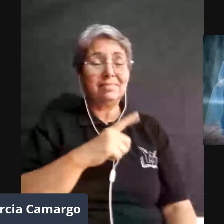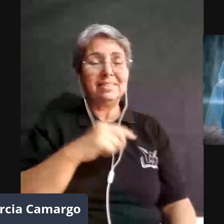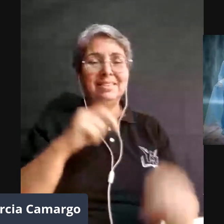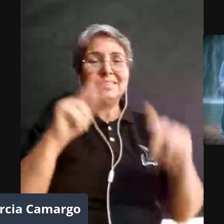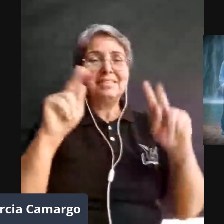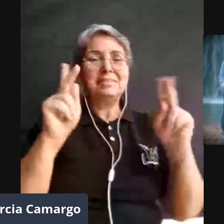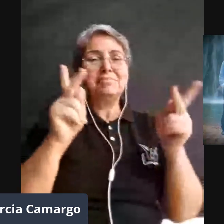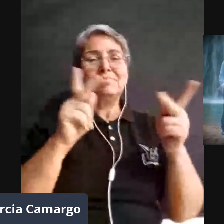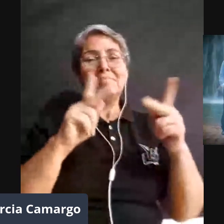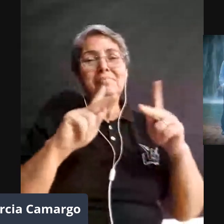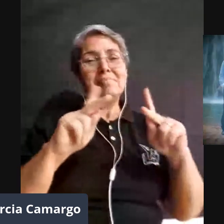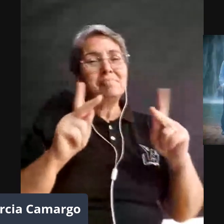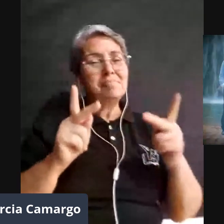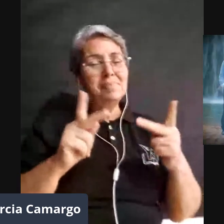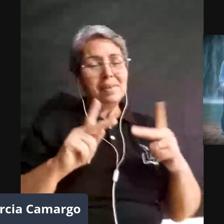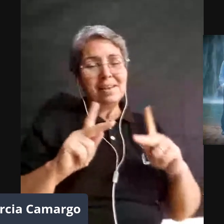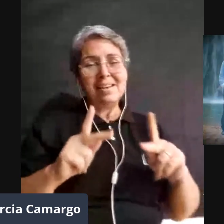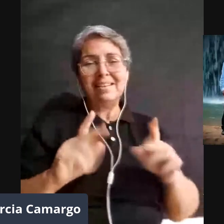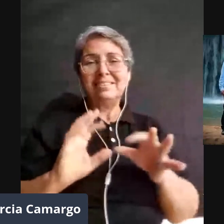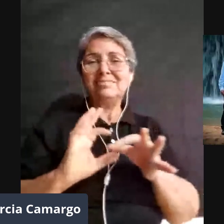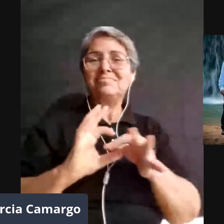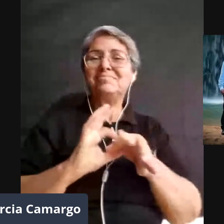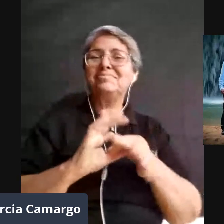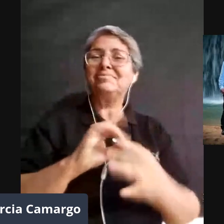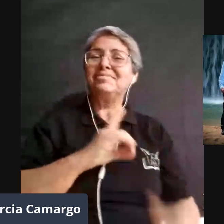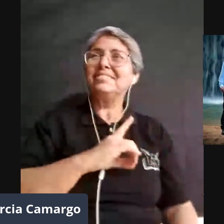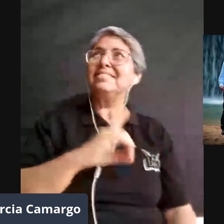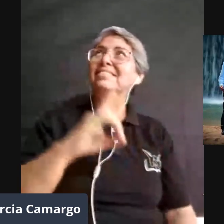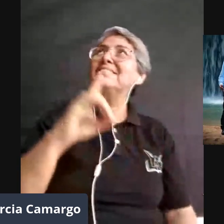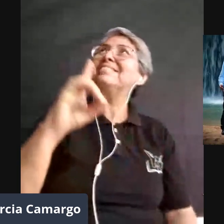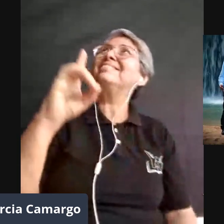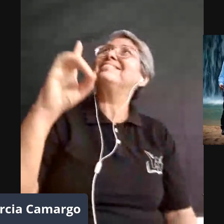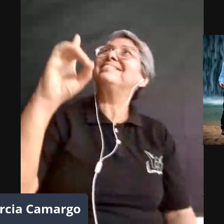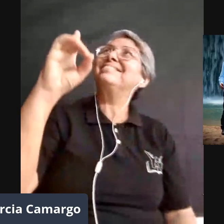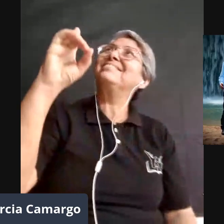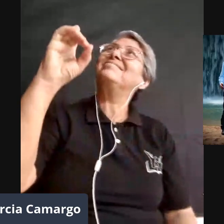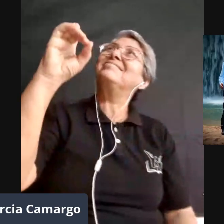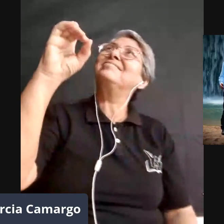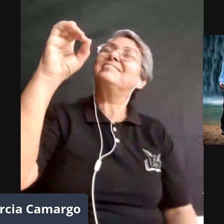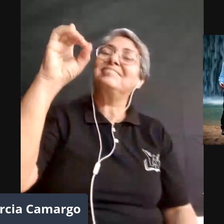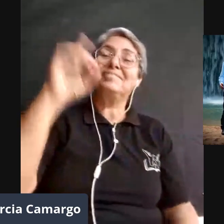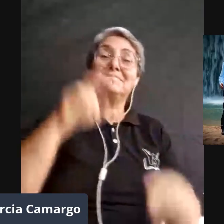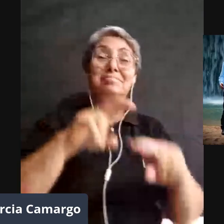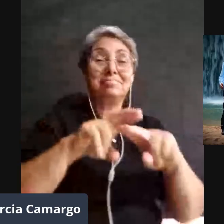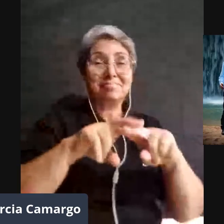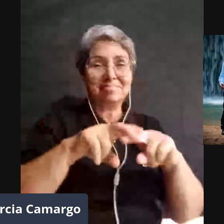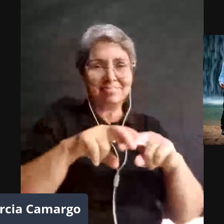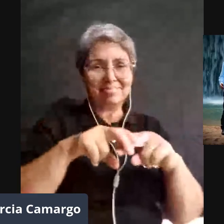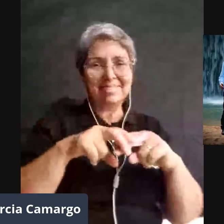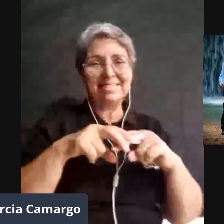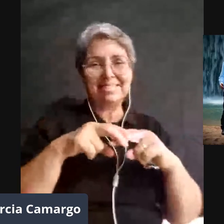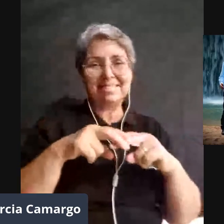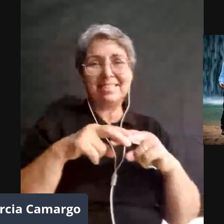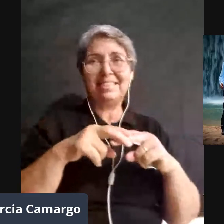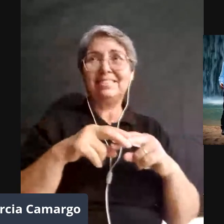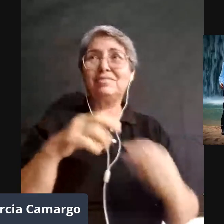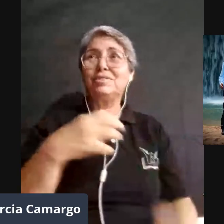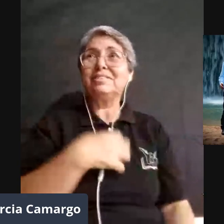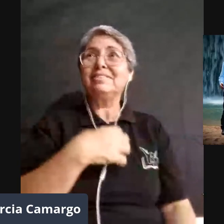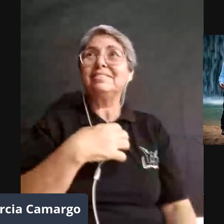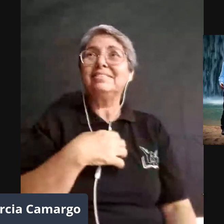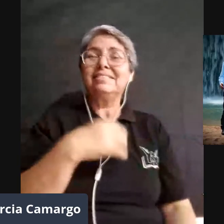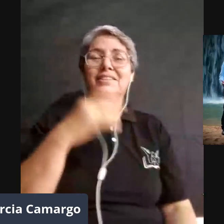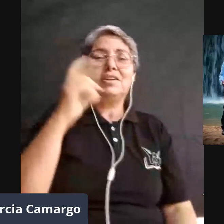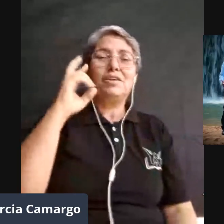com Deus por meio de nosso Senhor, por